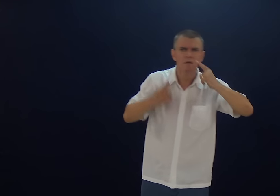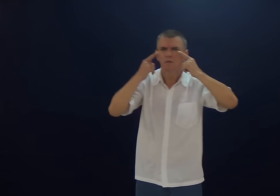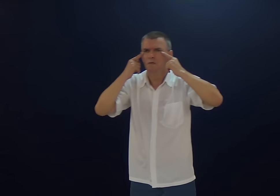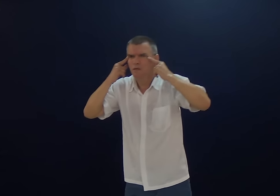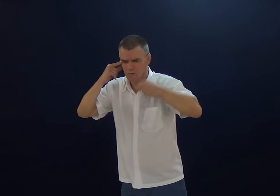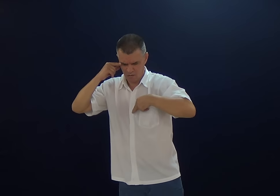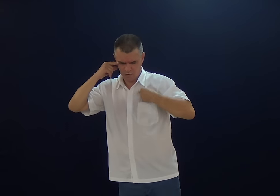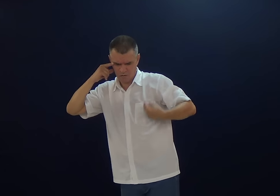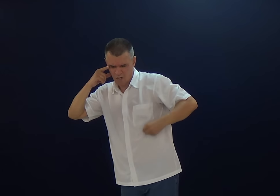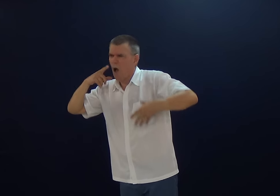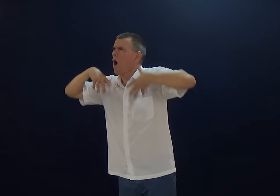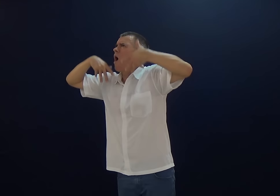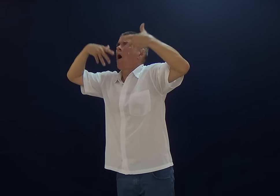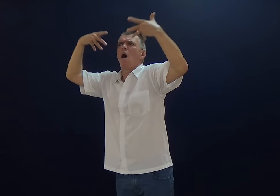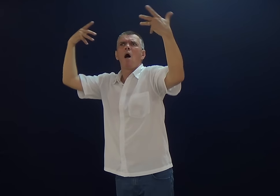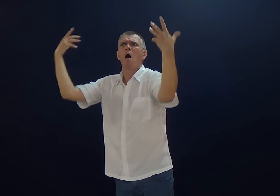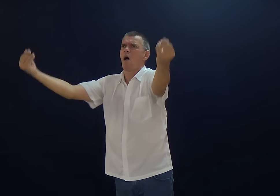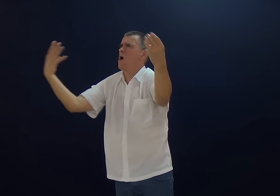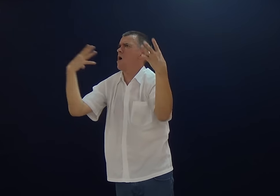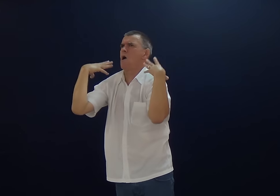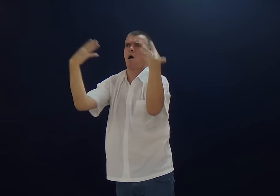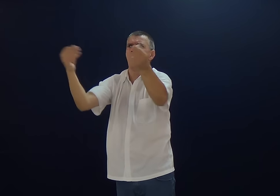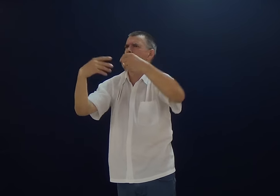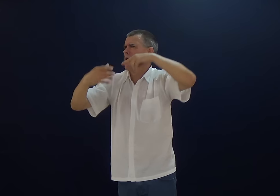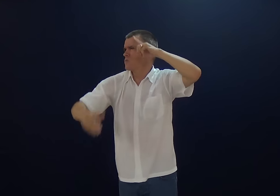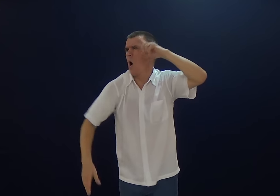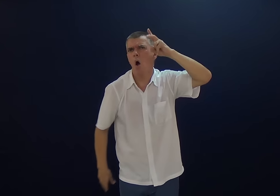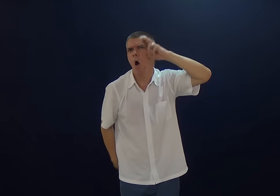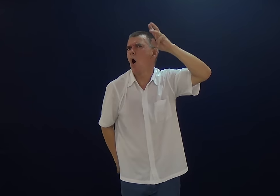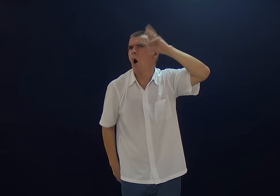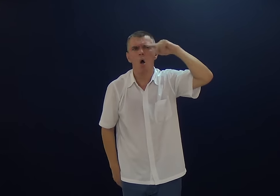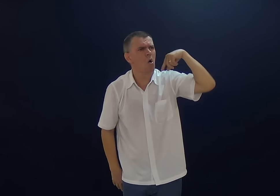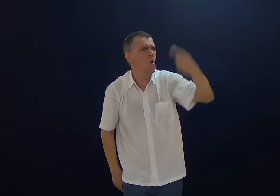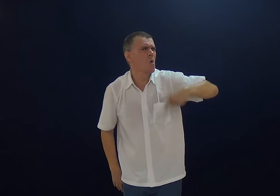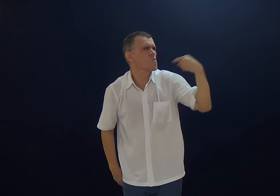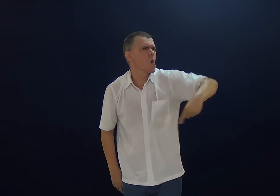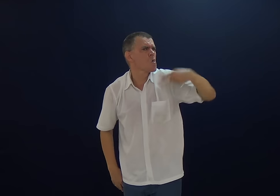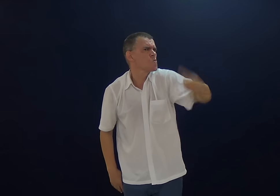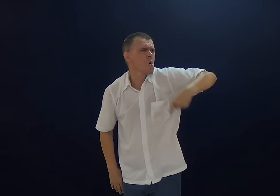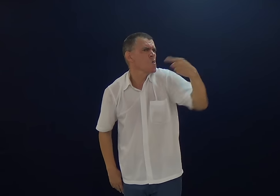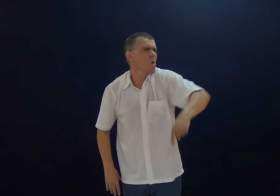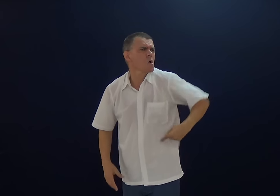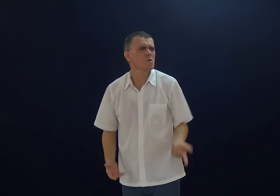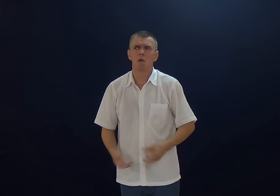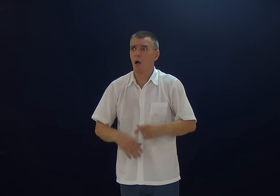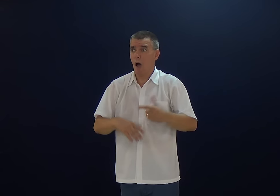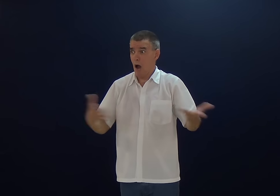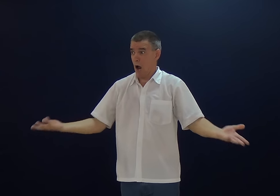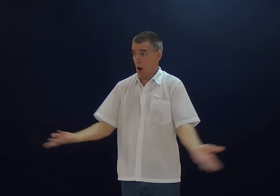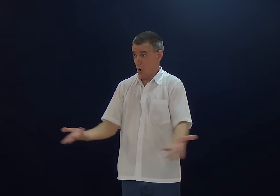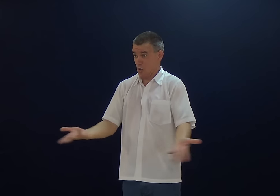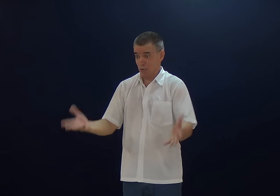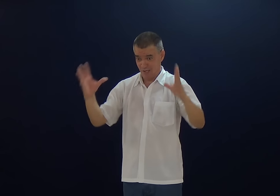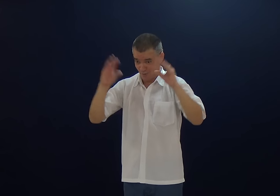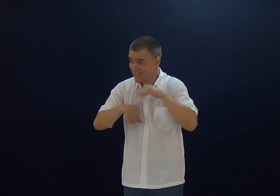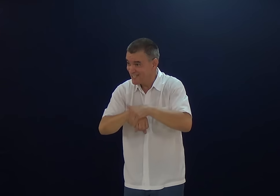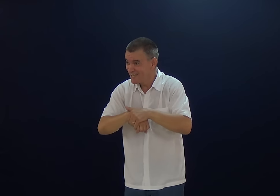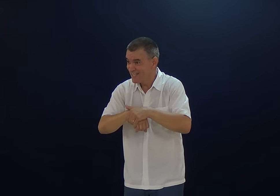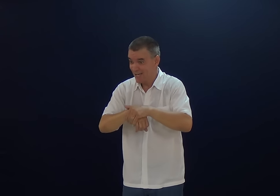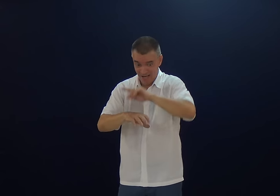fofoqueiro Japão China esses lugares tem fofoqueiro em todos os lugares todos os dias alguém está